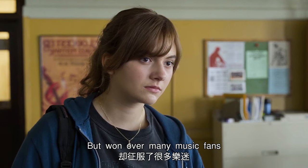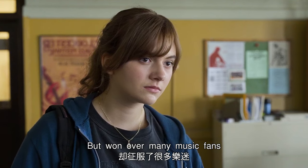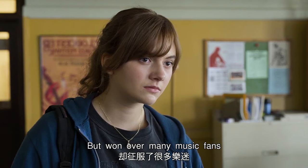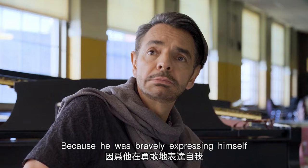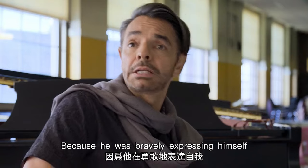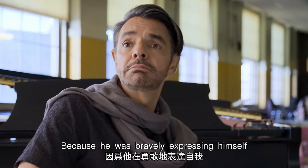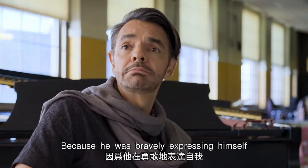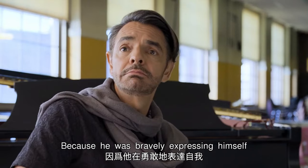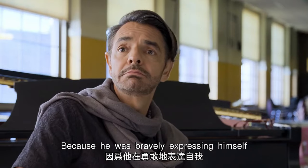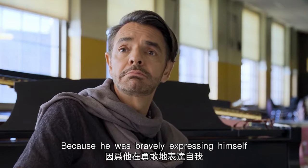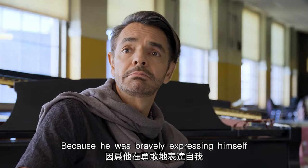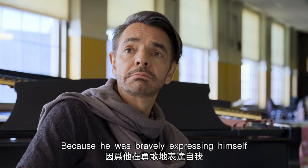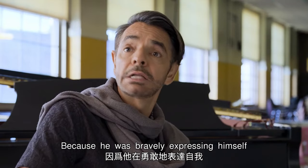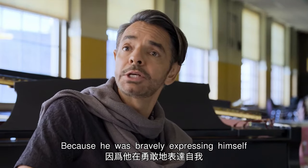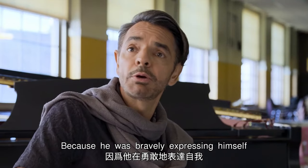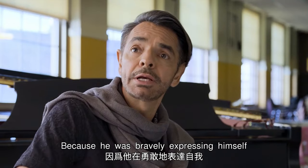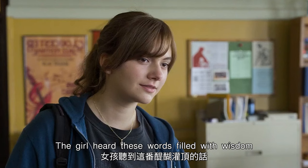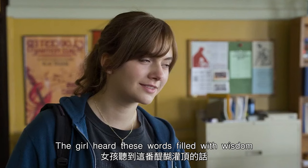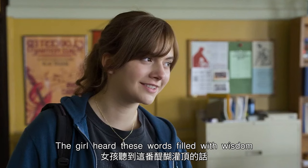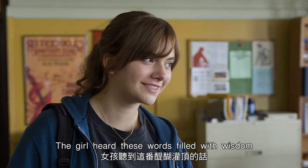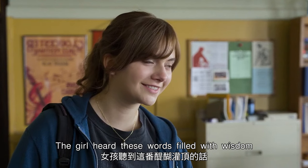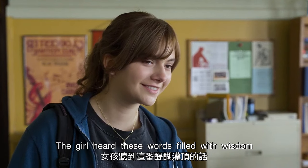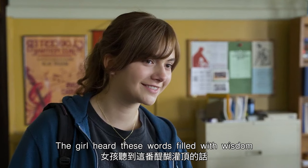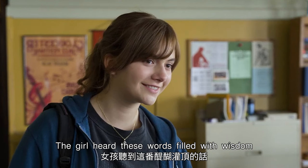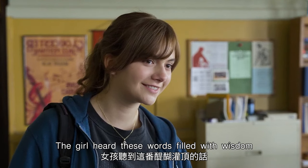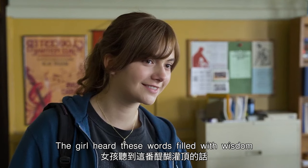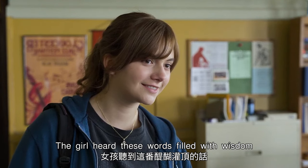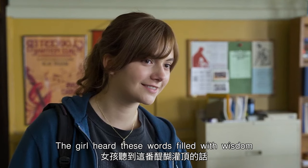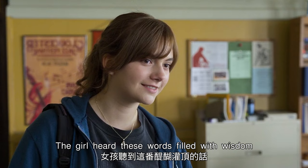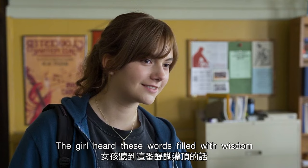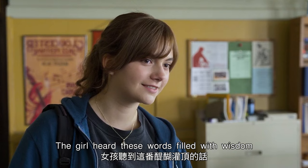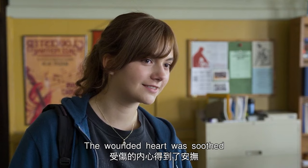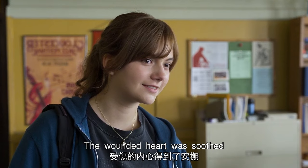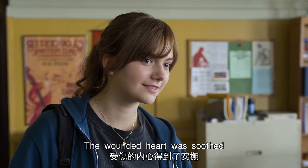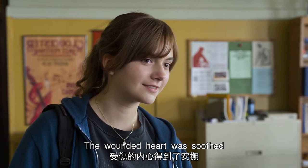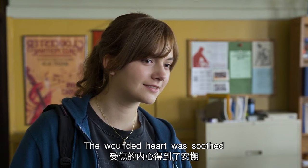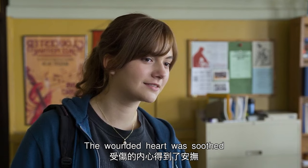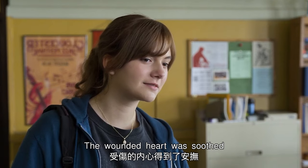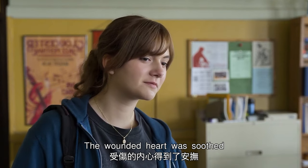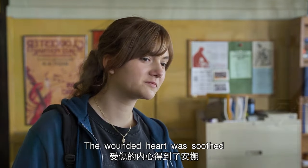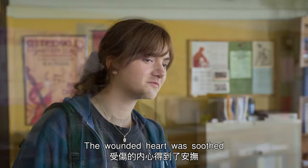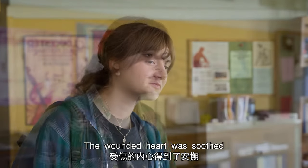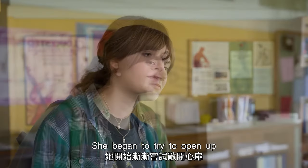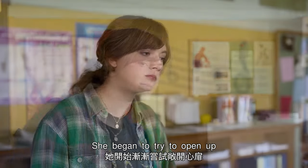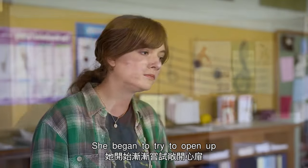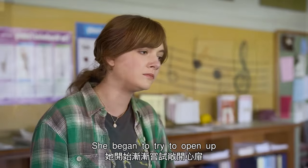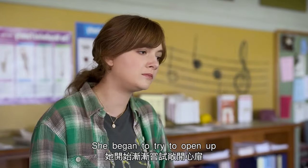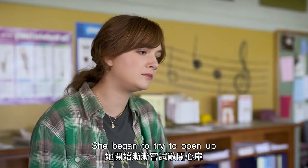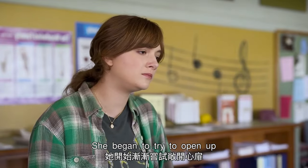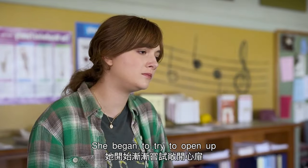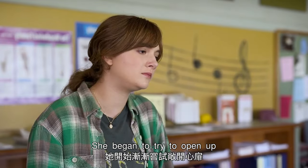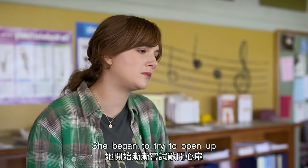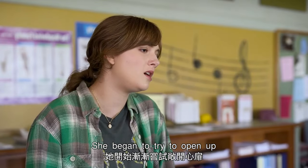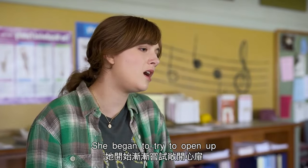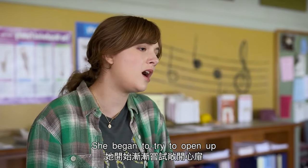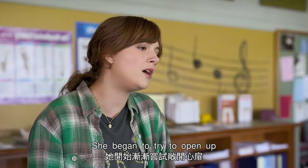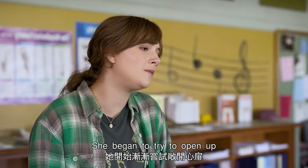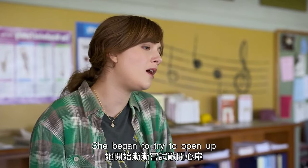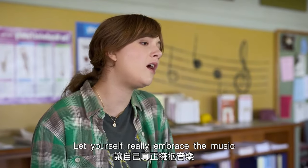乐迷因为她在勇敢地表达自我女孩听到这番醍醐灌顶的话受伤的内心得到了安抚她开始渐渐尝试敞开心扉让